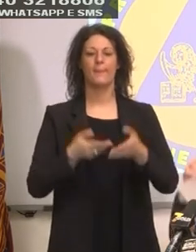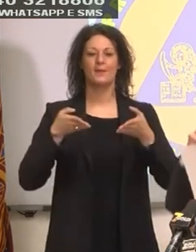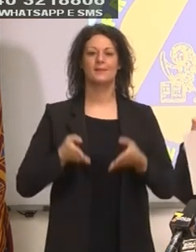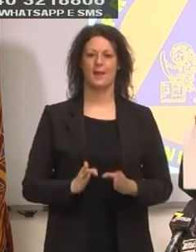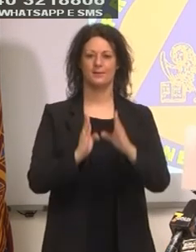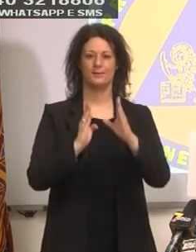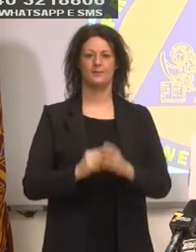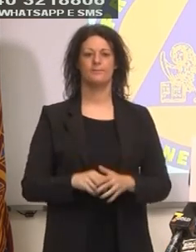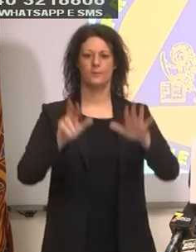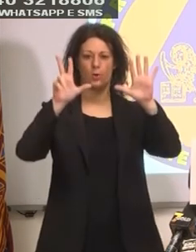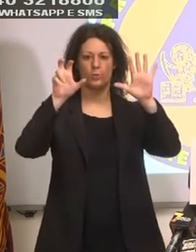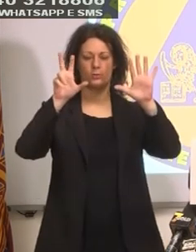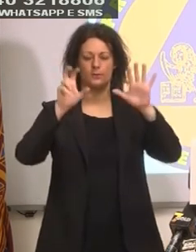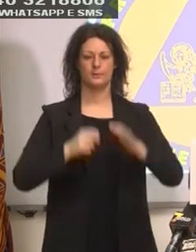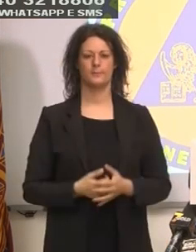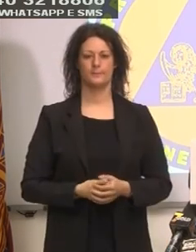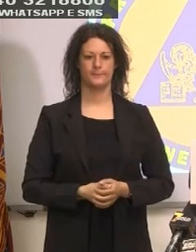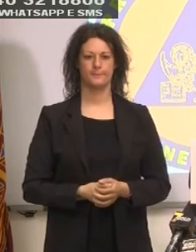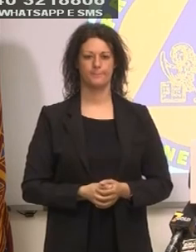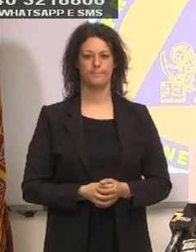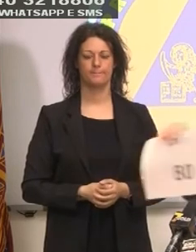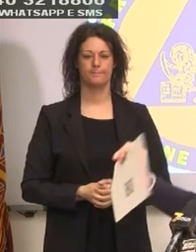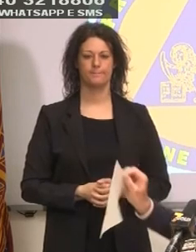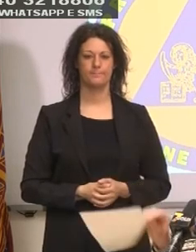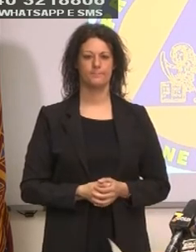Nati 80.